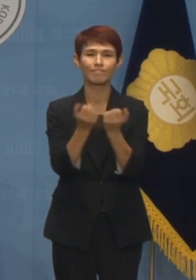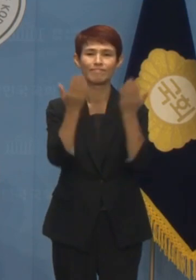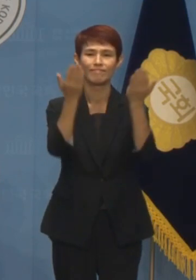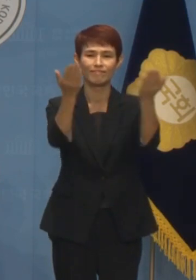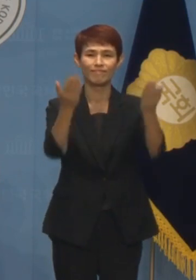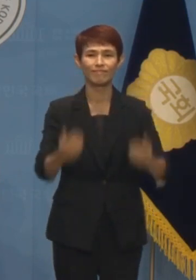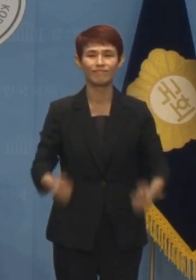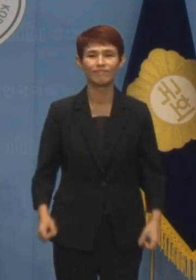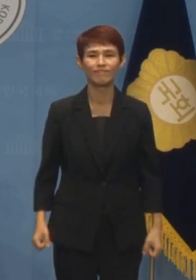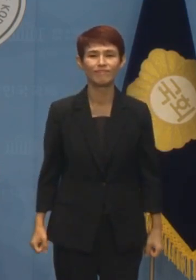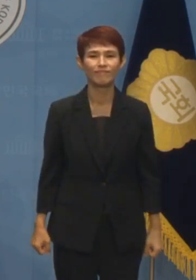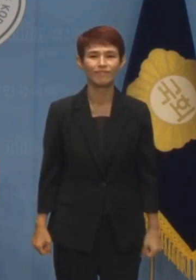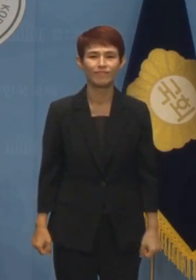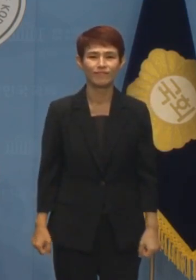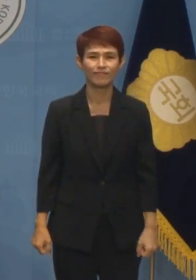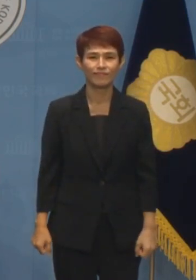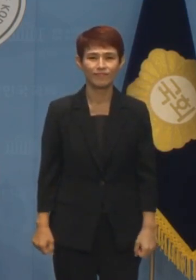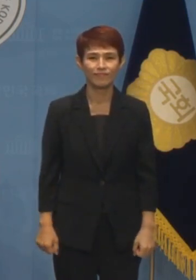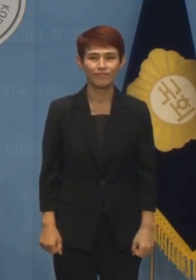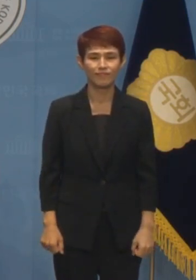기자회견 하겠습니다.